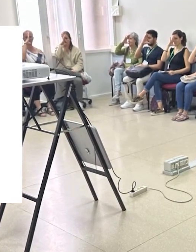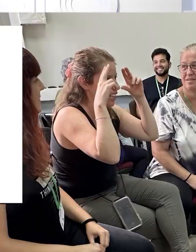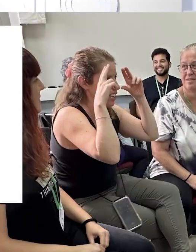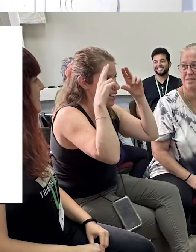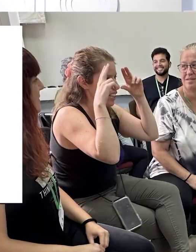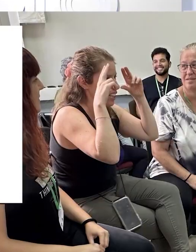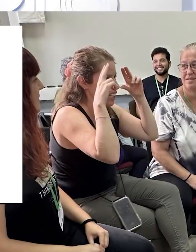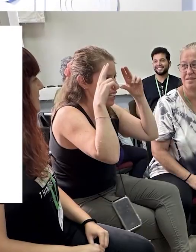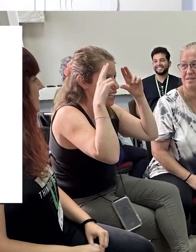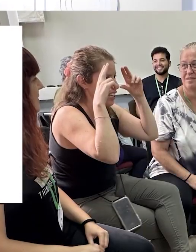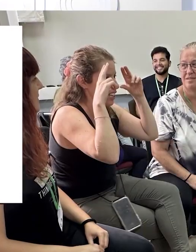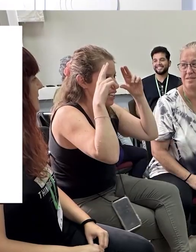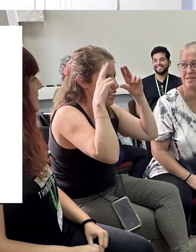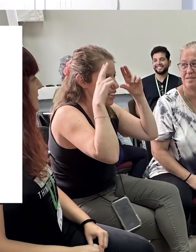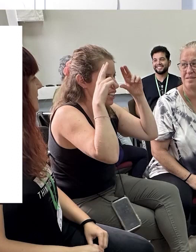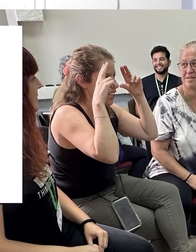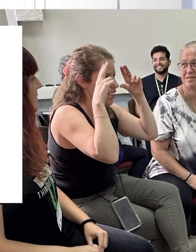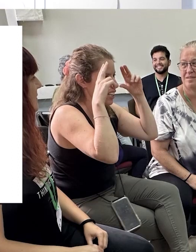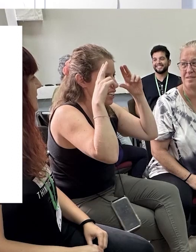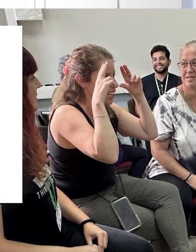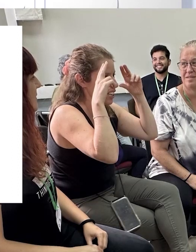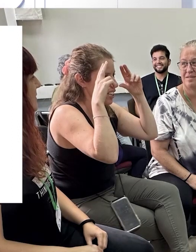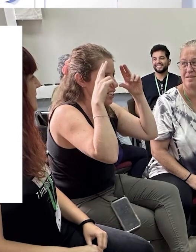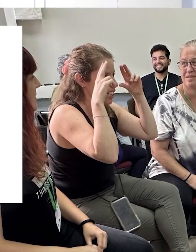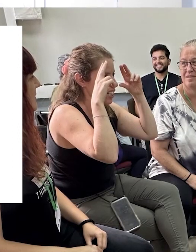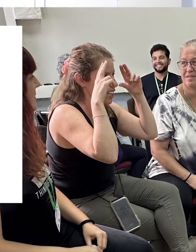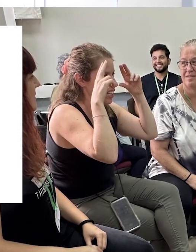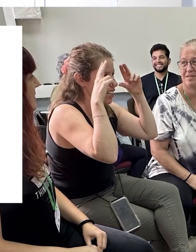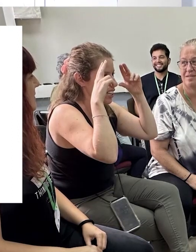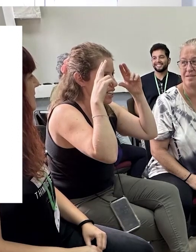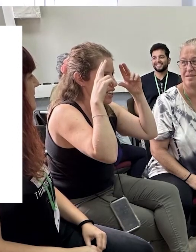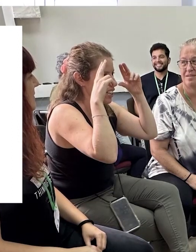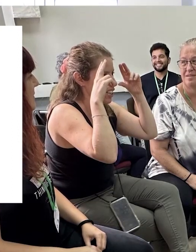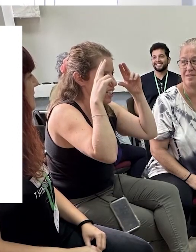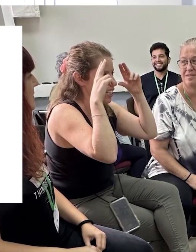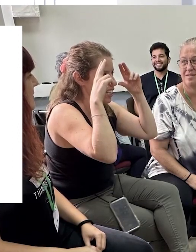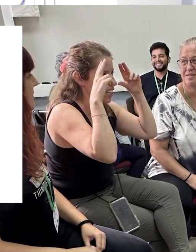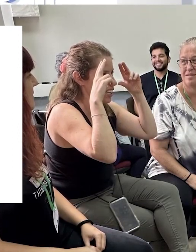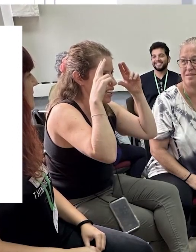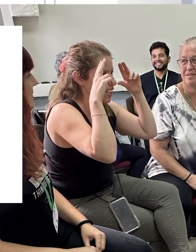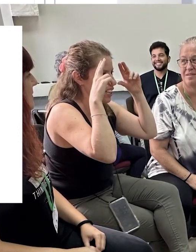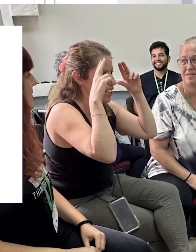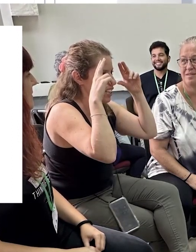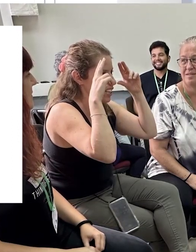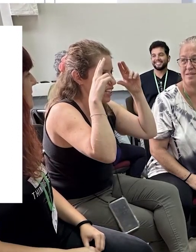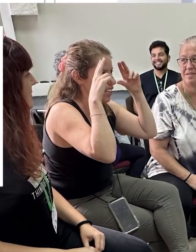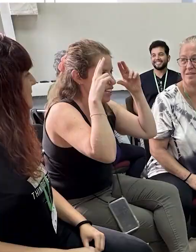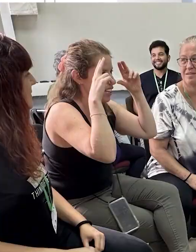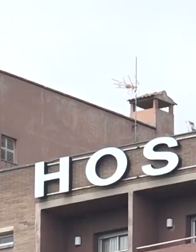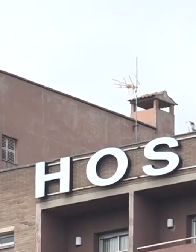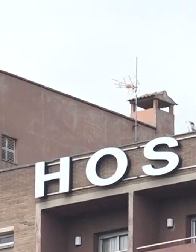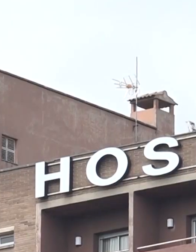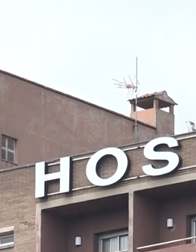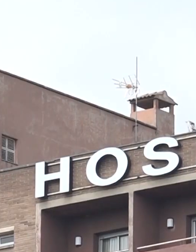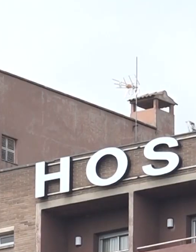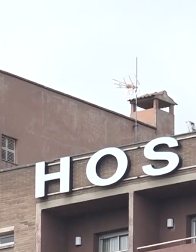de signes catalana. L'objectiu principal d'aquest projecte és fer l'atenció primària més inclusiva, millorant el servei i fent-la més